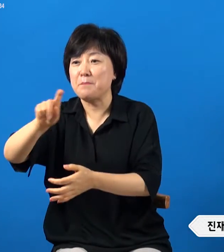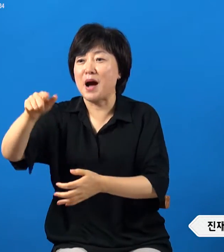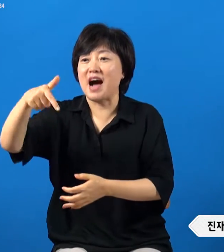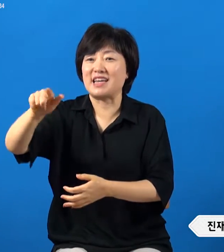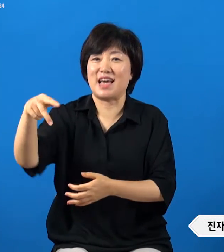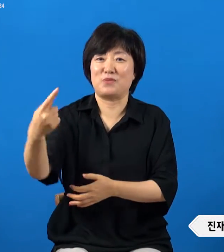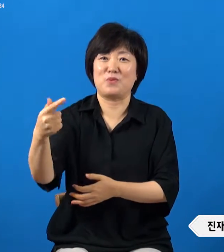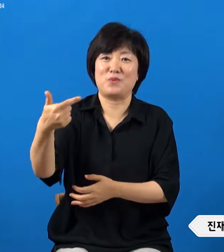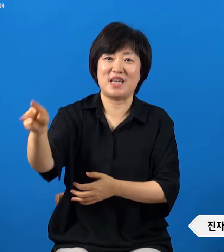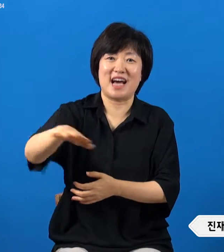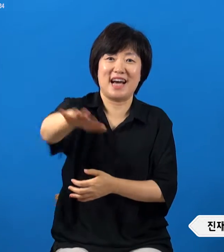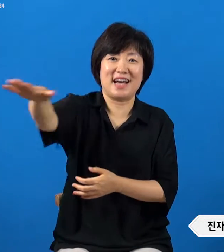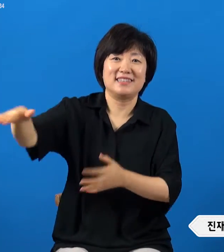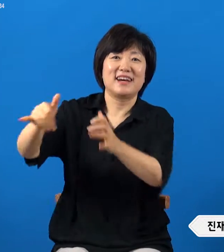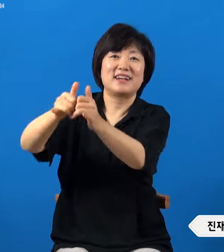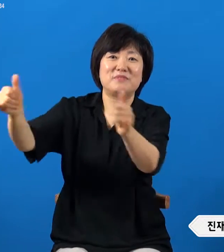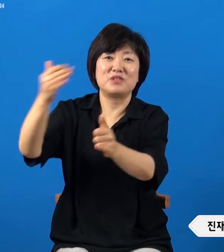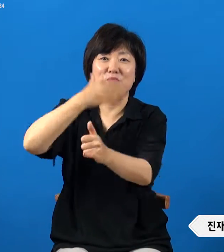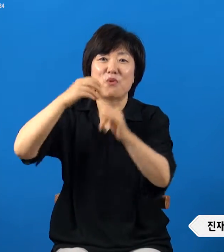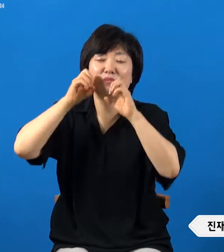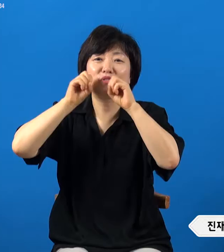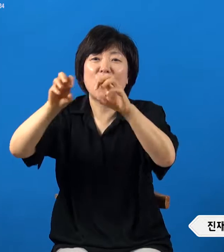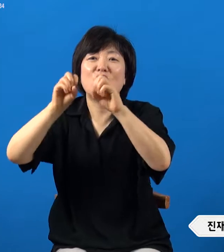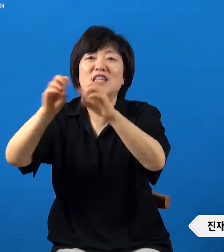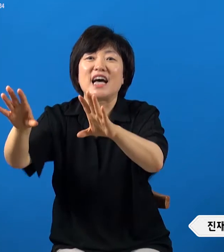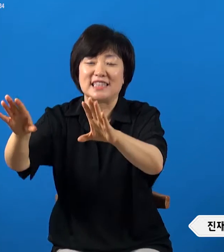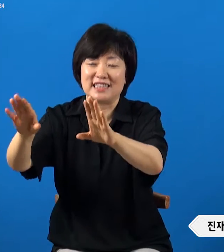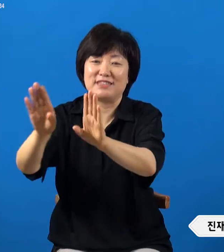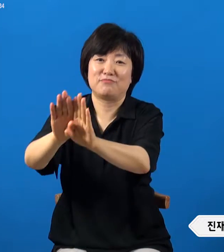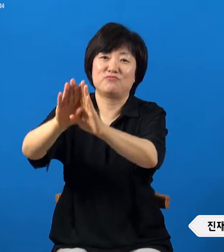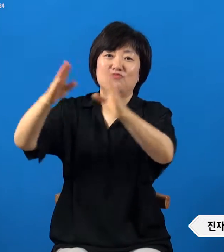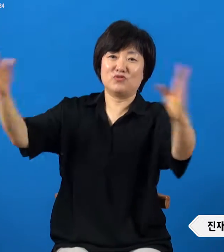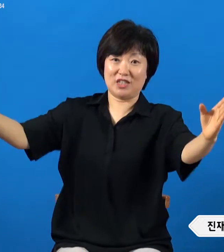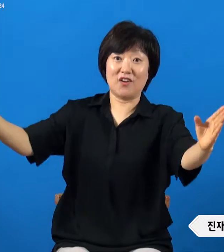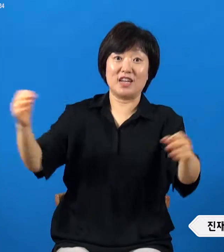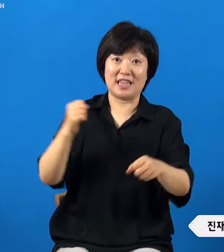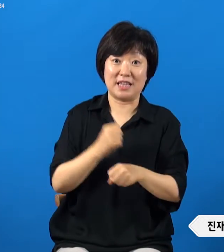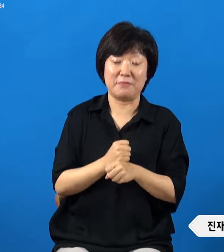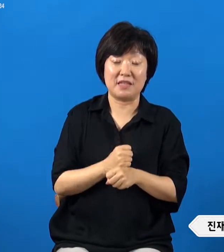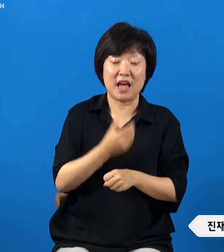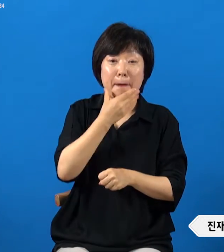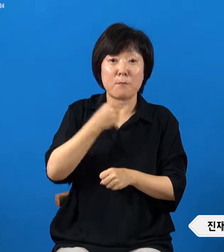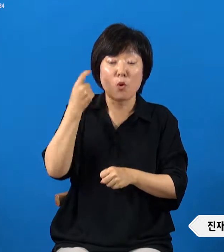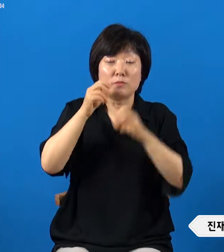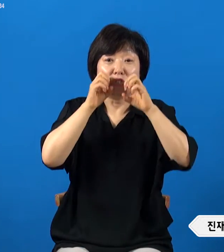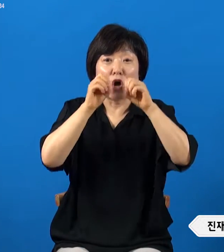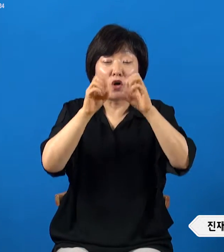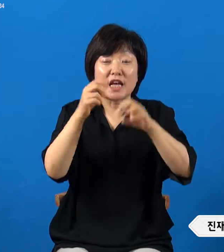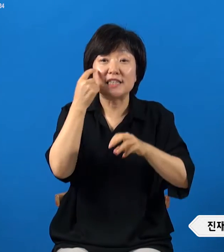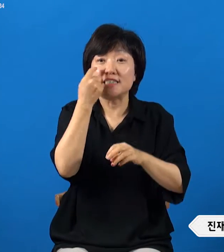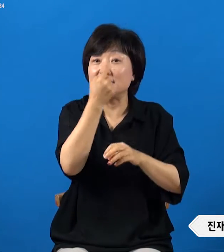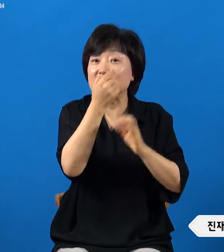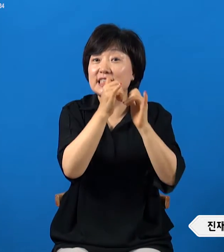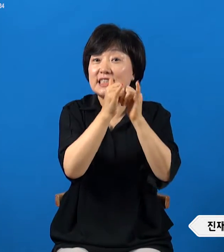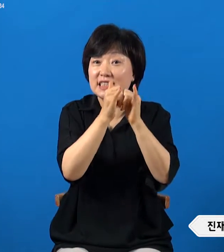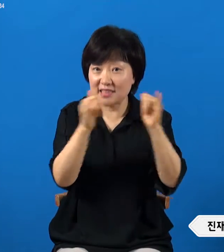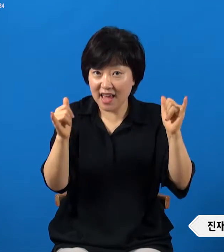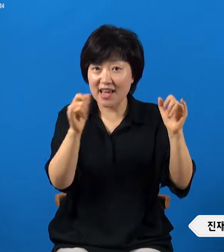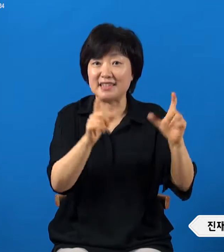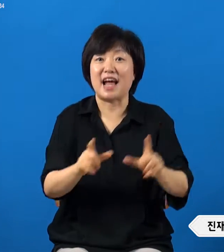성경은 설명합니다. 사랑하는 여러분, 복음의 증인된 증인의 삶에는